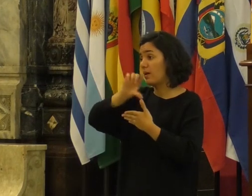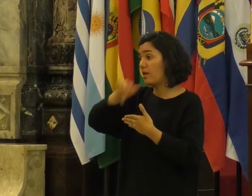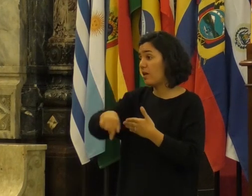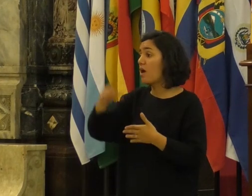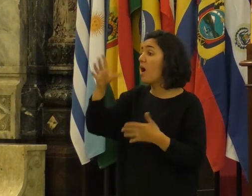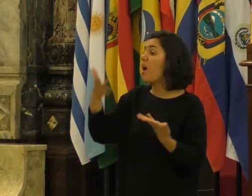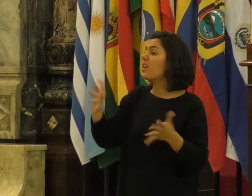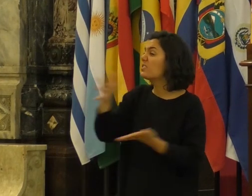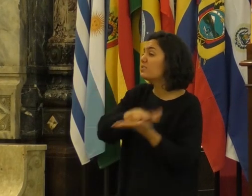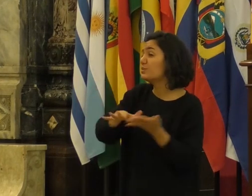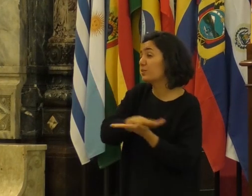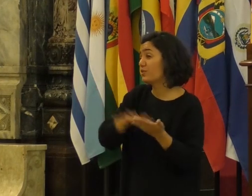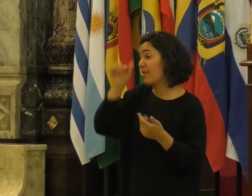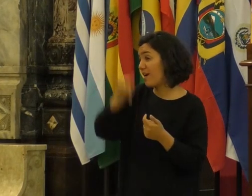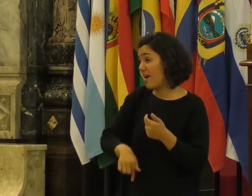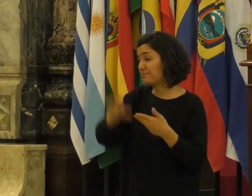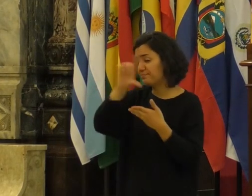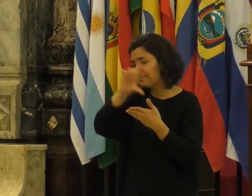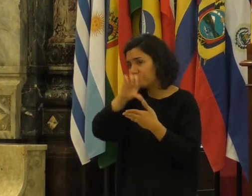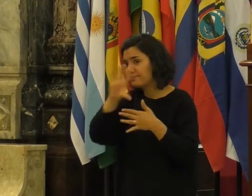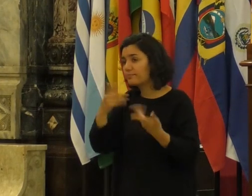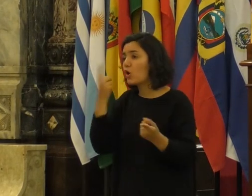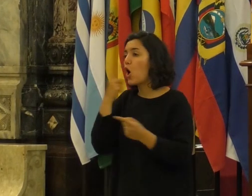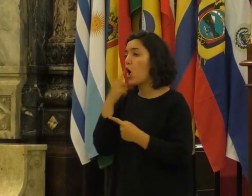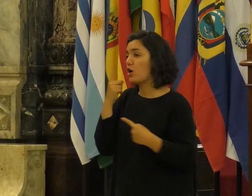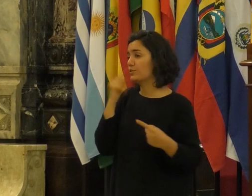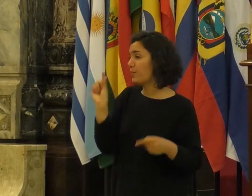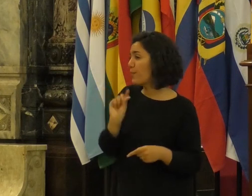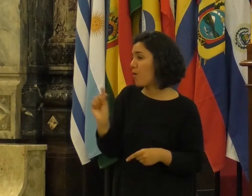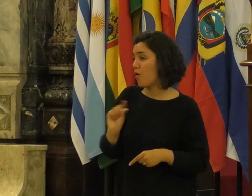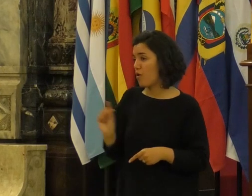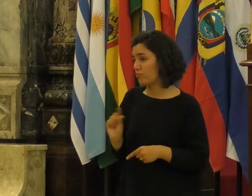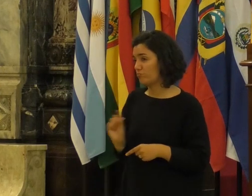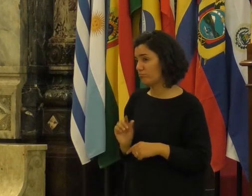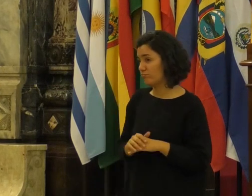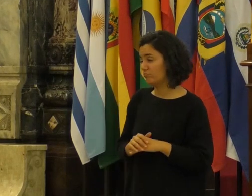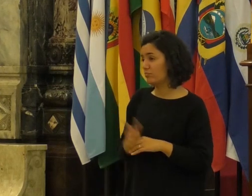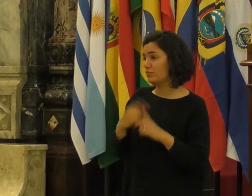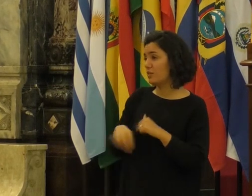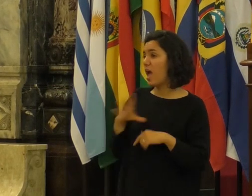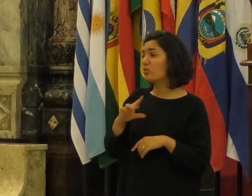pasa en América Latina es que nos conocemos poco nosotros mismos. En América Latina